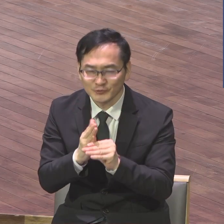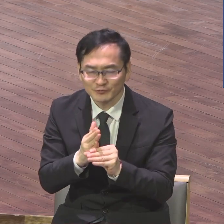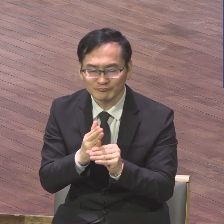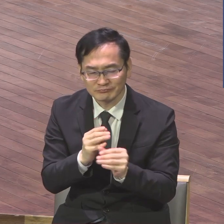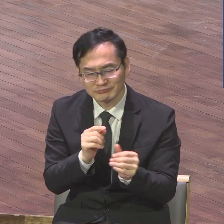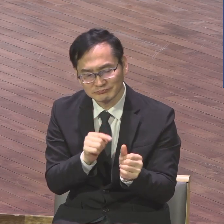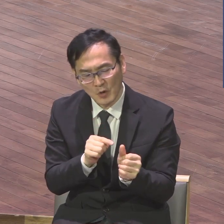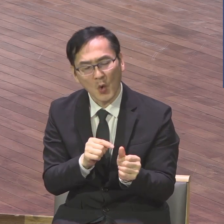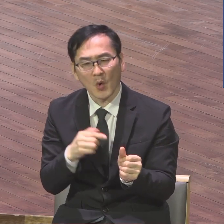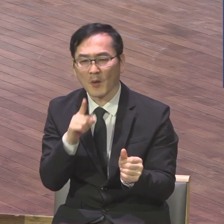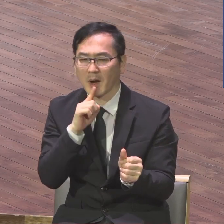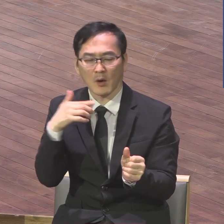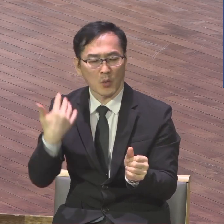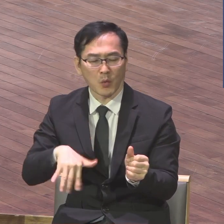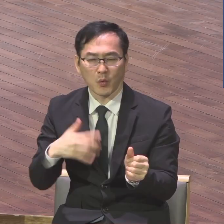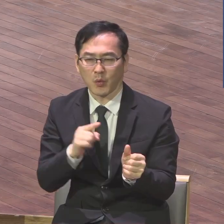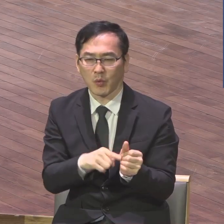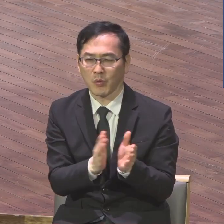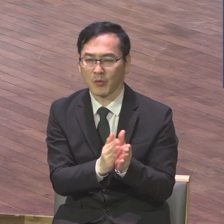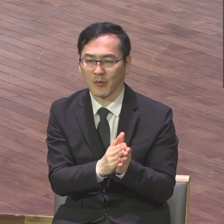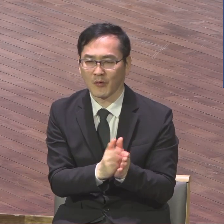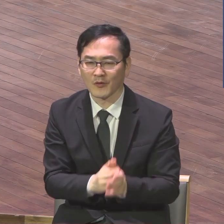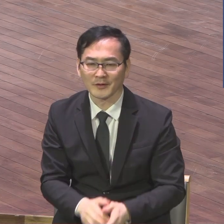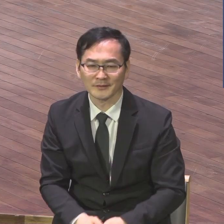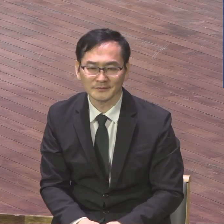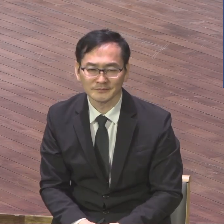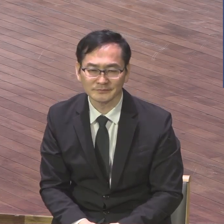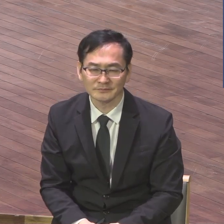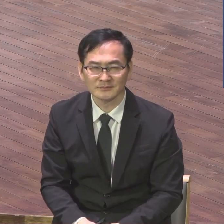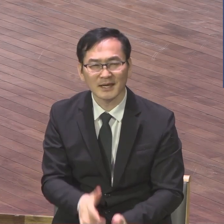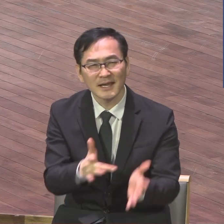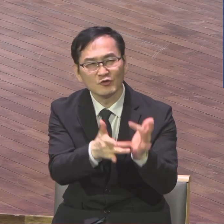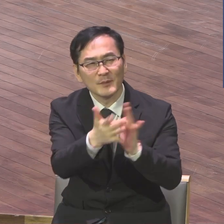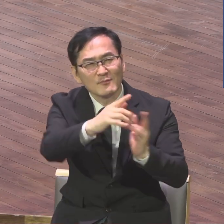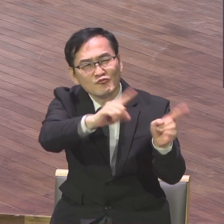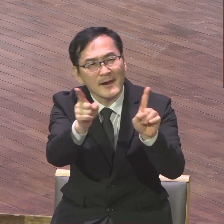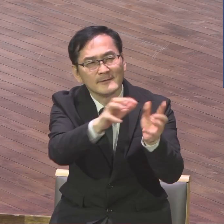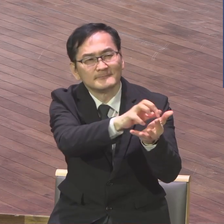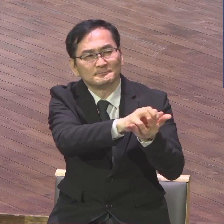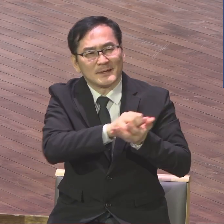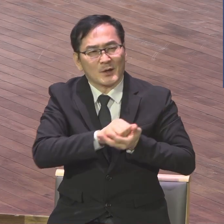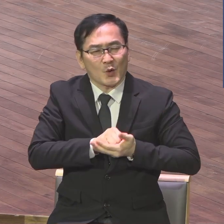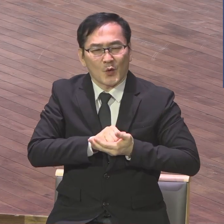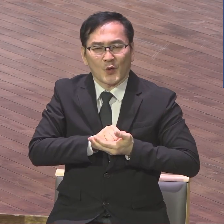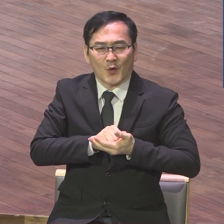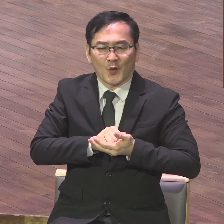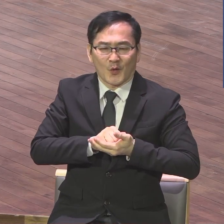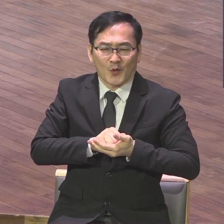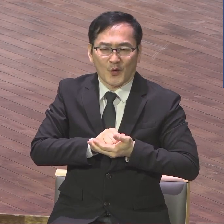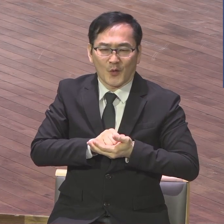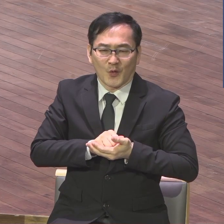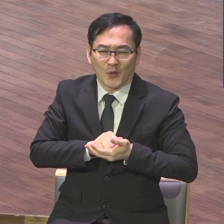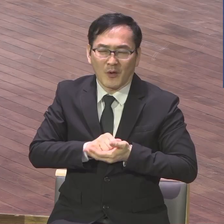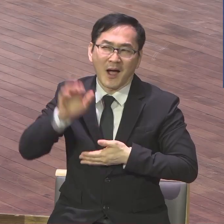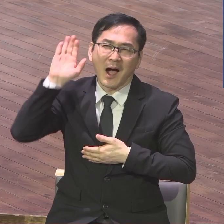예수님이 주신 이 부활의 이 복음을 가슴에 팍 품고 장차 임할